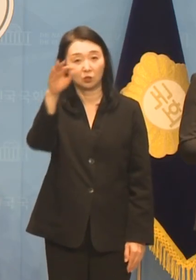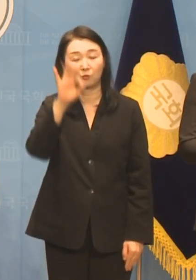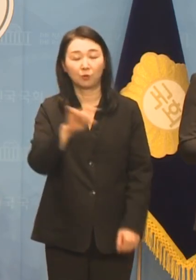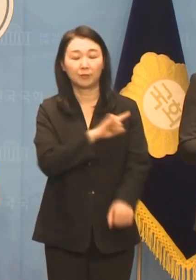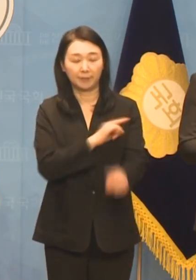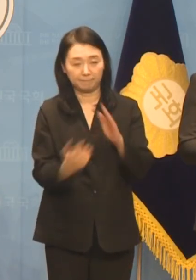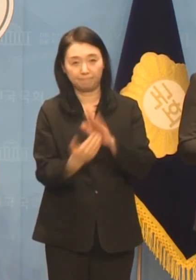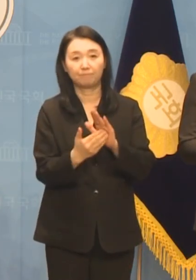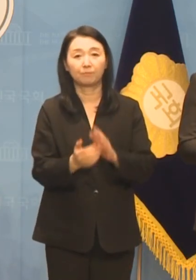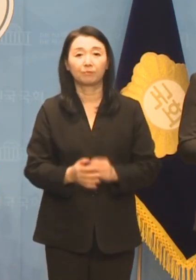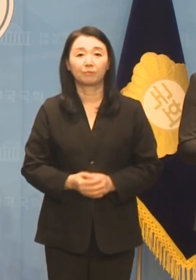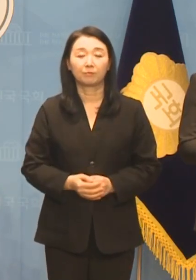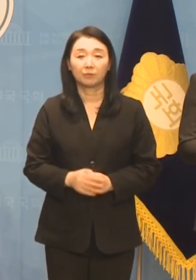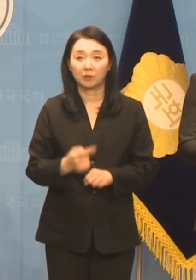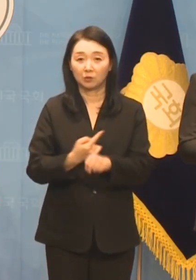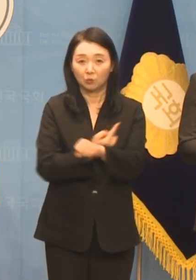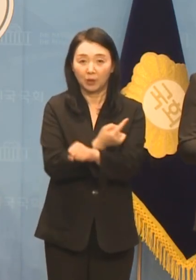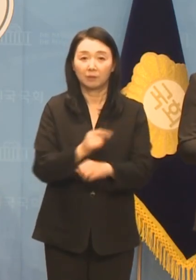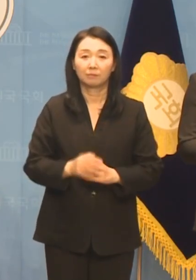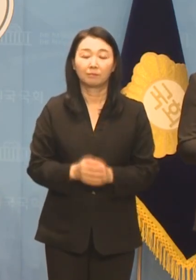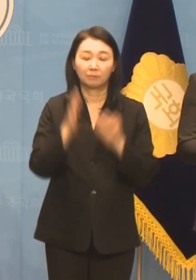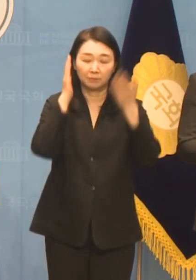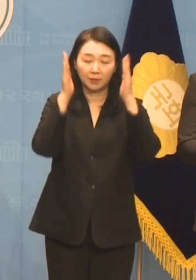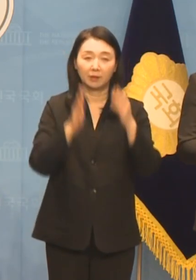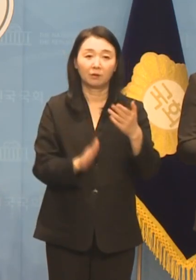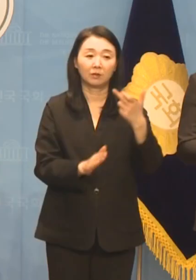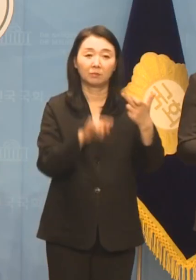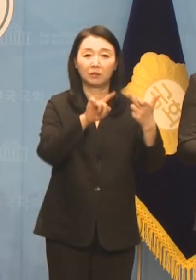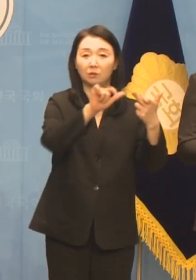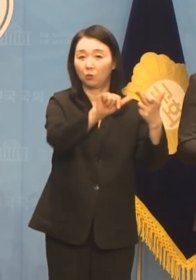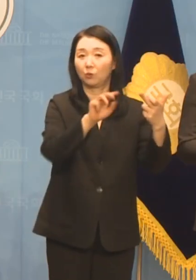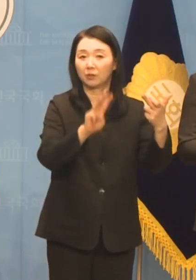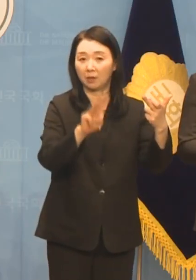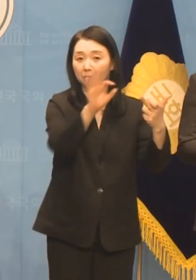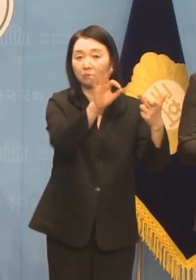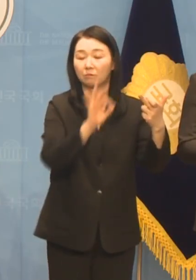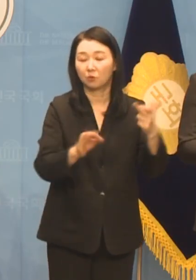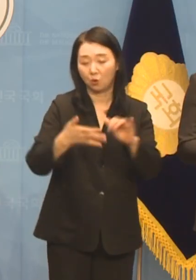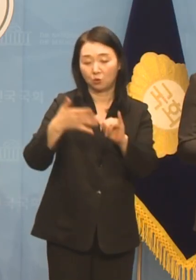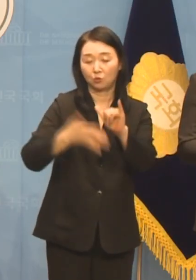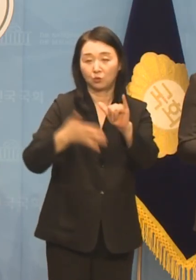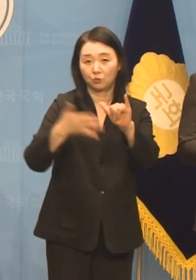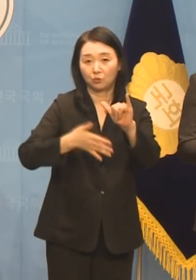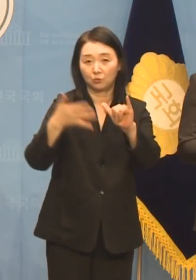수치를 기록했고 그 뒤로는 네이버 17.53%, 유튜브